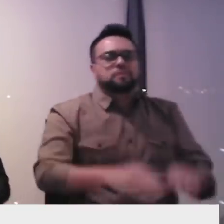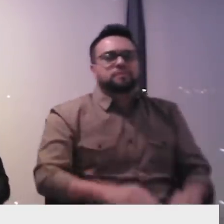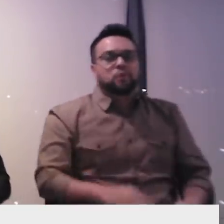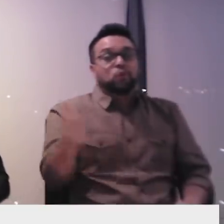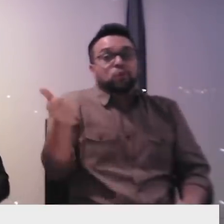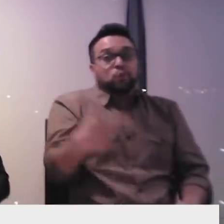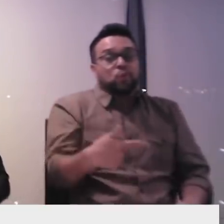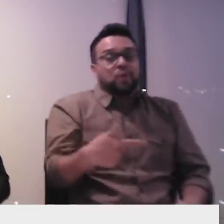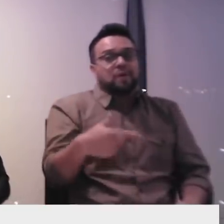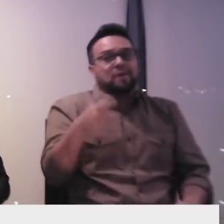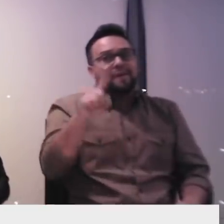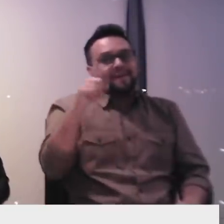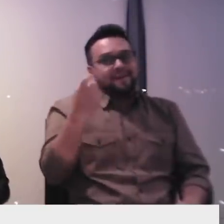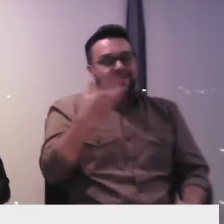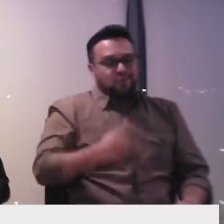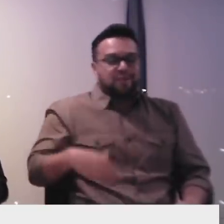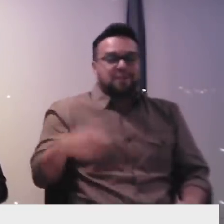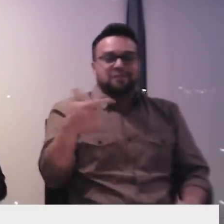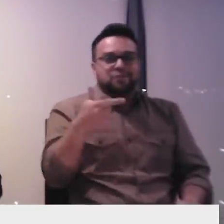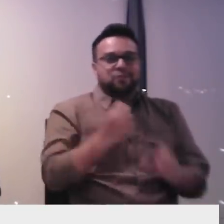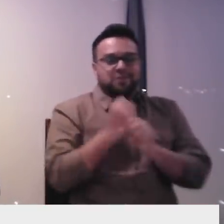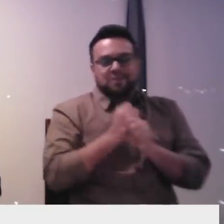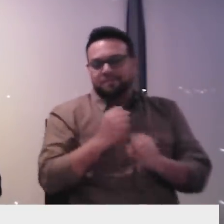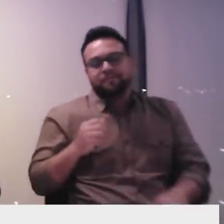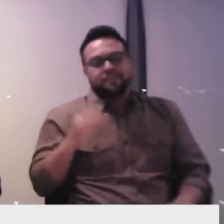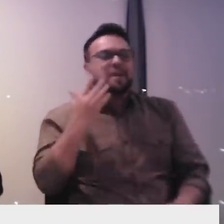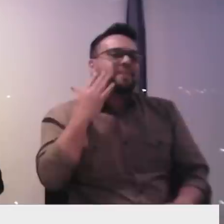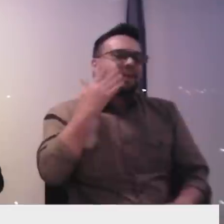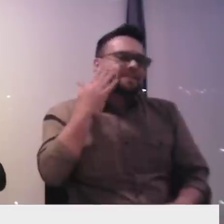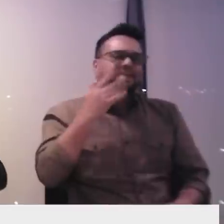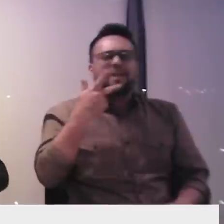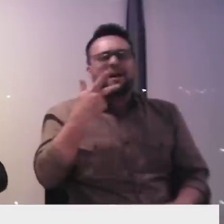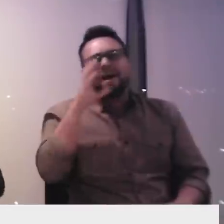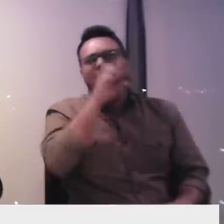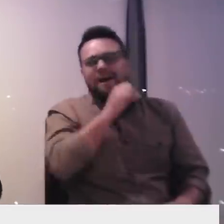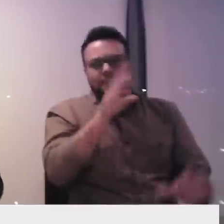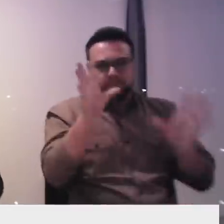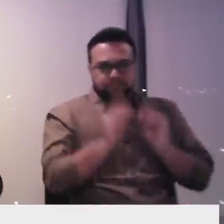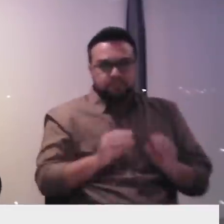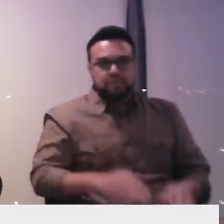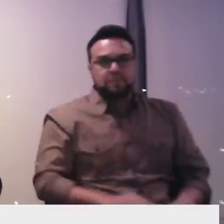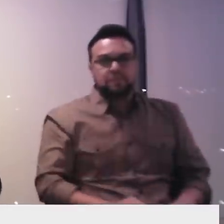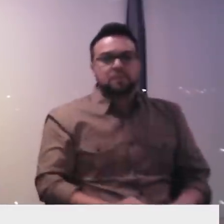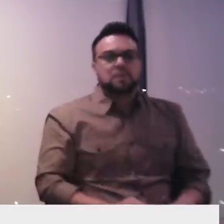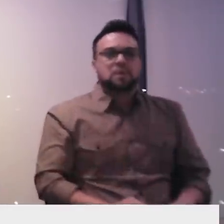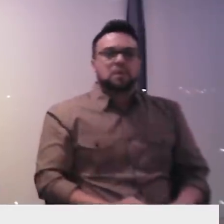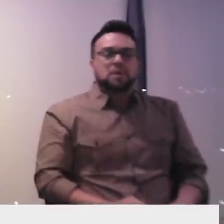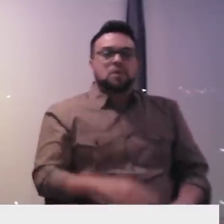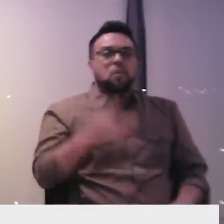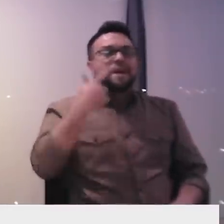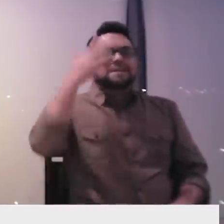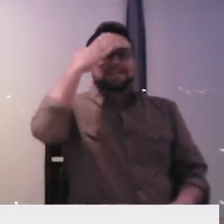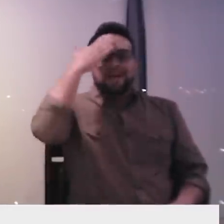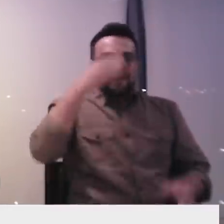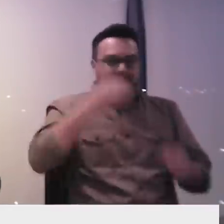anos. Tarcísio, jogo rápido aqui, Tarcísio. A gente começa a ver aqui, a gente começa a colher as consequências